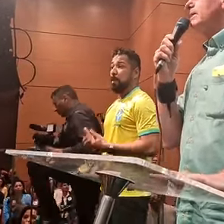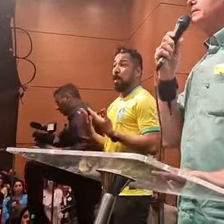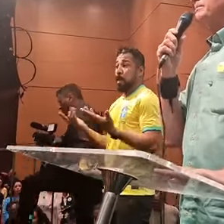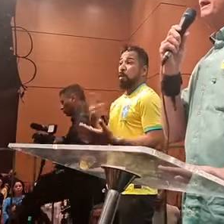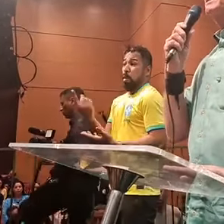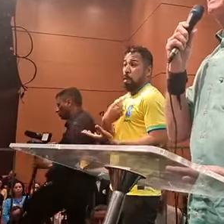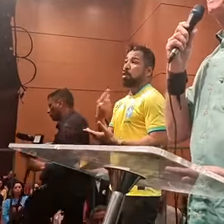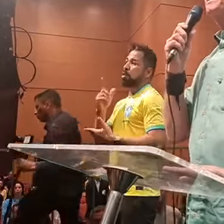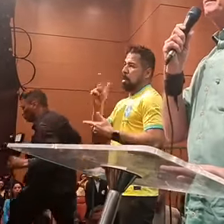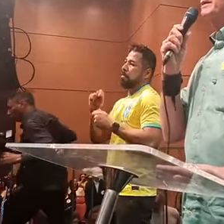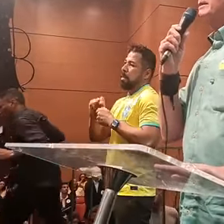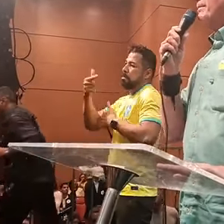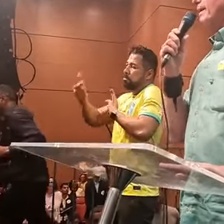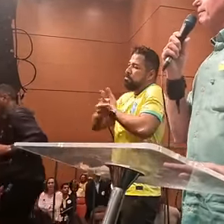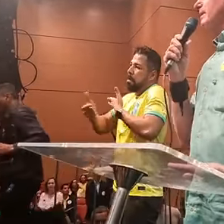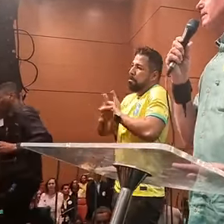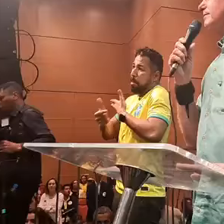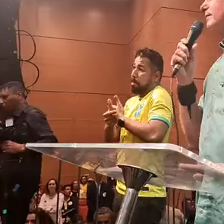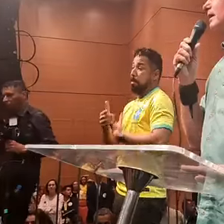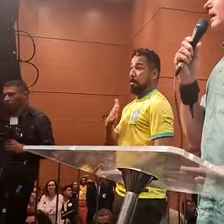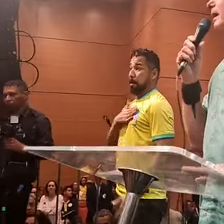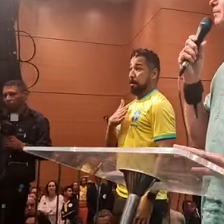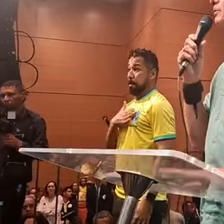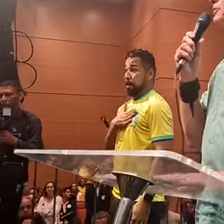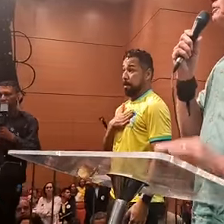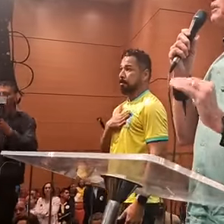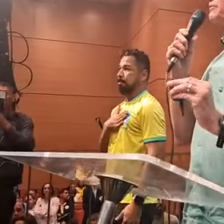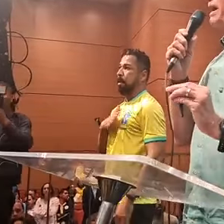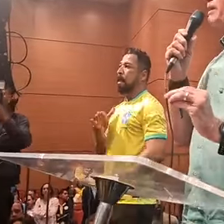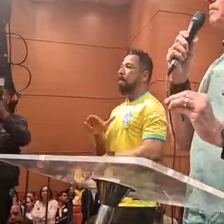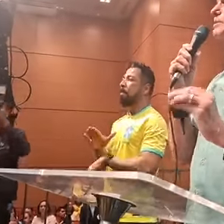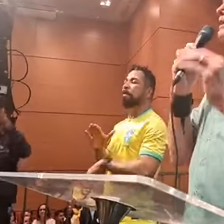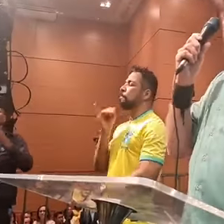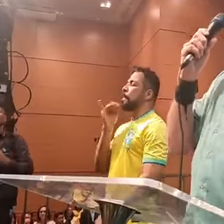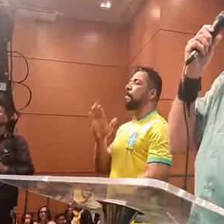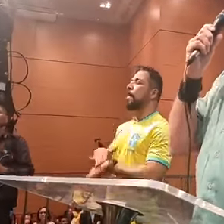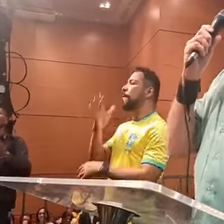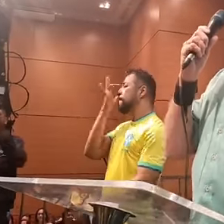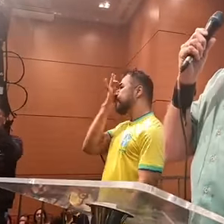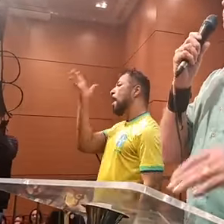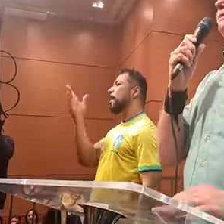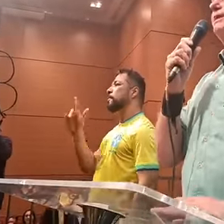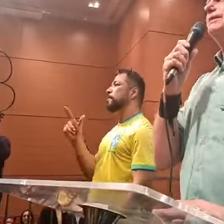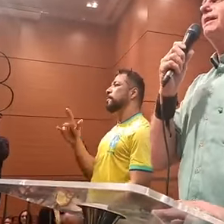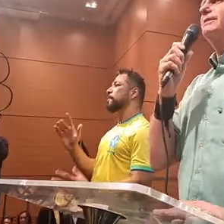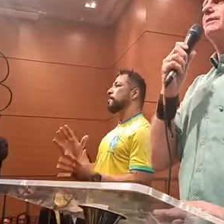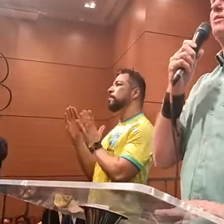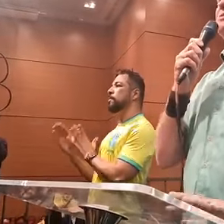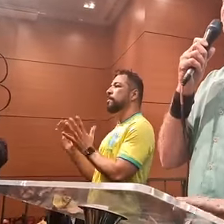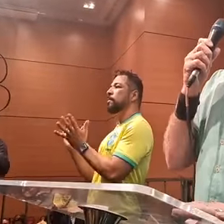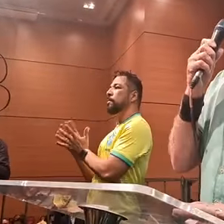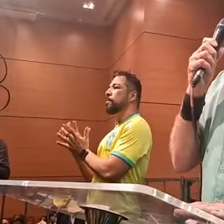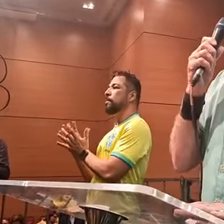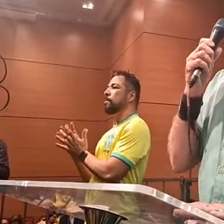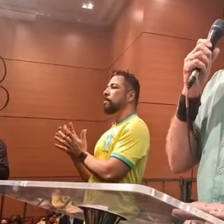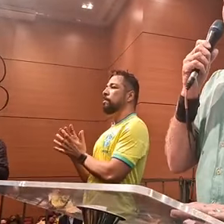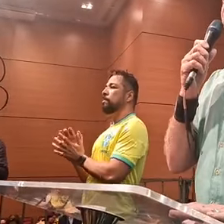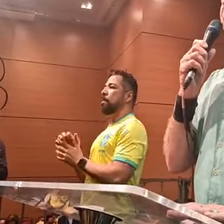Fazemos a nossa parte. Para mim, é muito mais fácil estar do outro lado desse balcão.